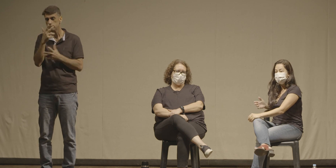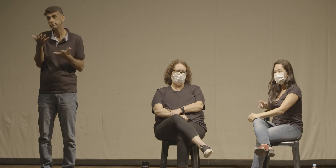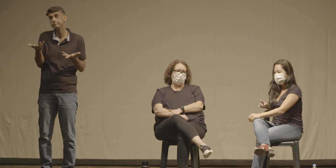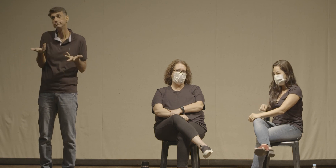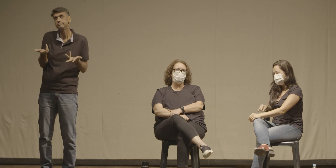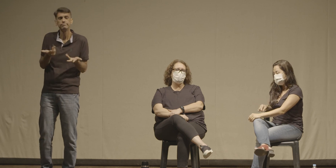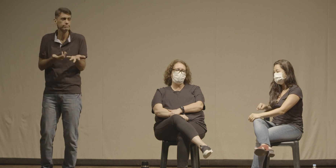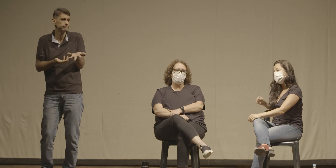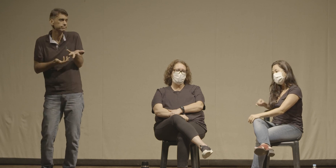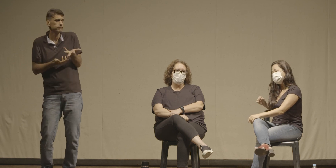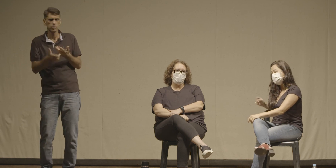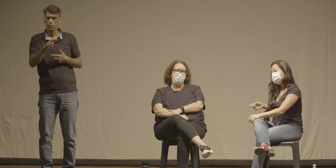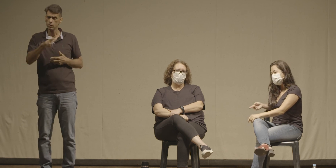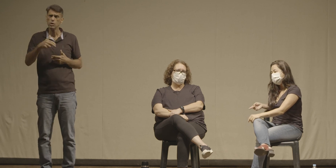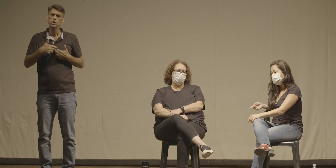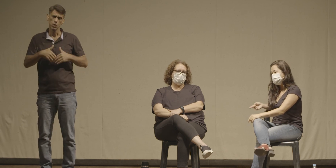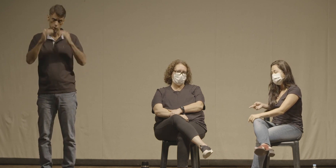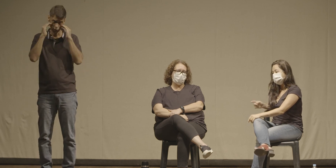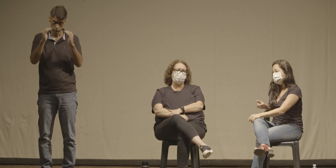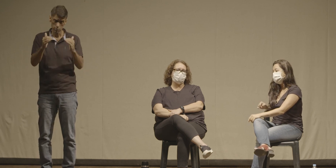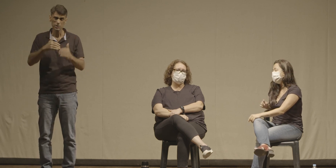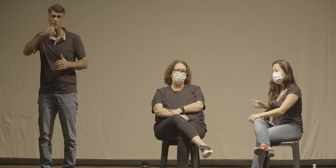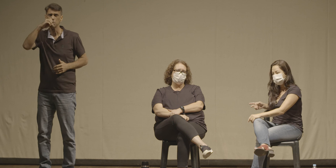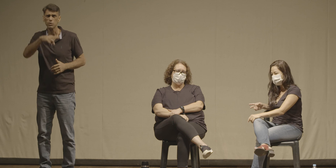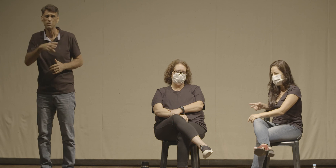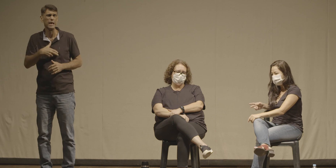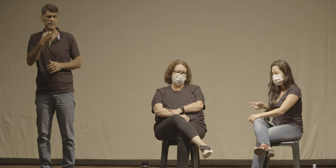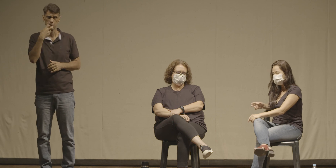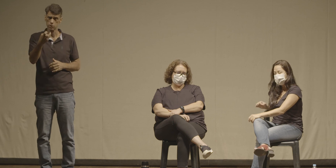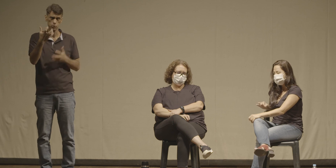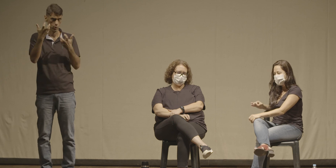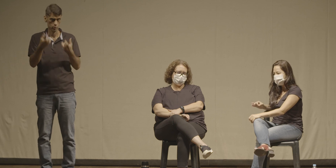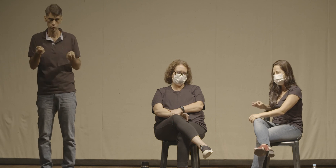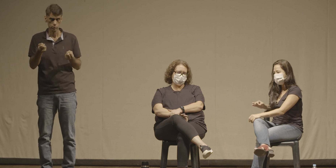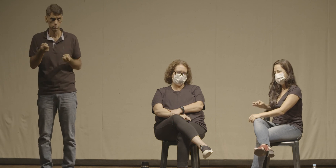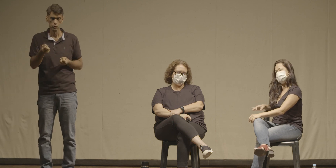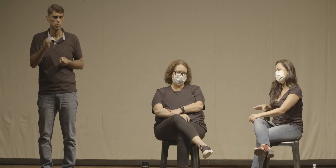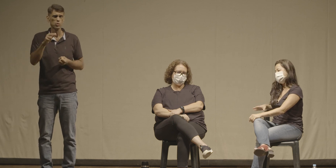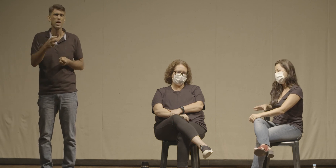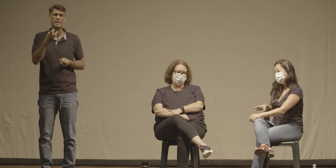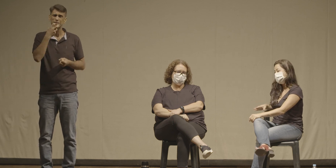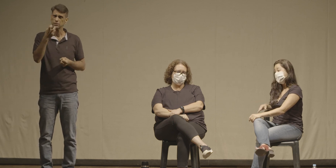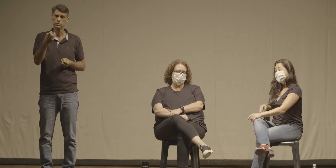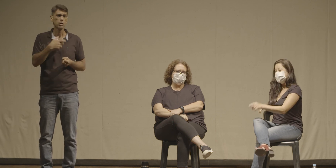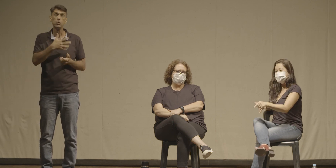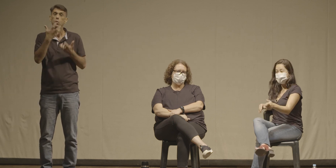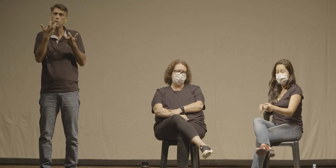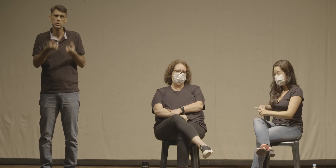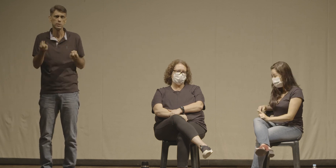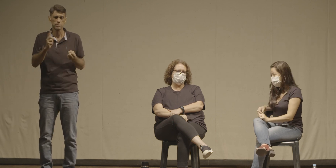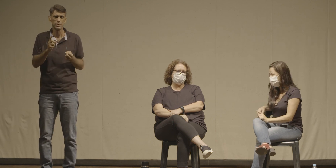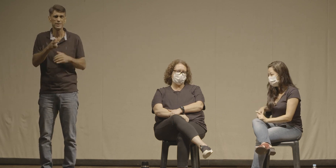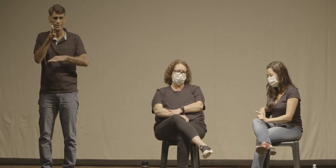Mas tento não ser abusiva e tento ser respeitosa. Eu não admito grito, jamais, no set, por exemplo. E